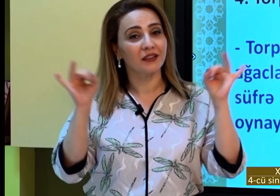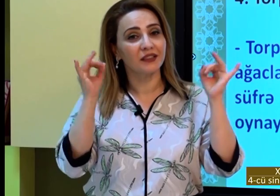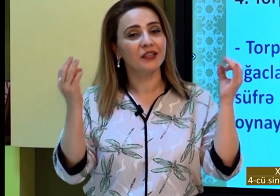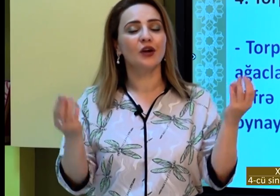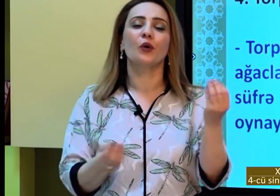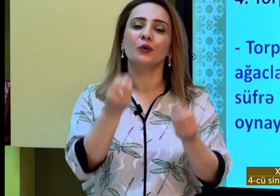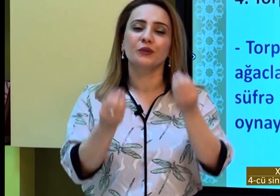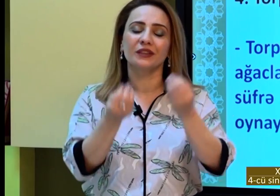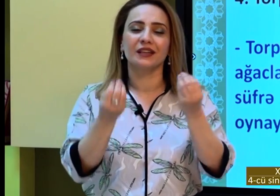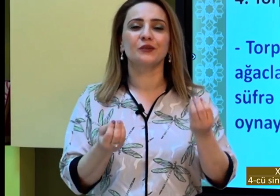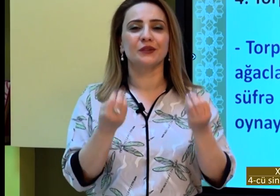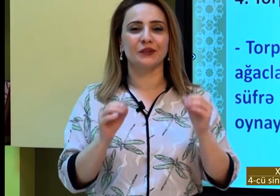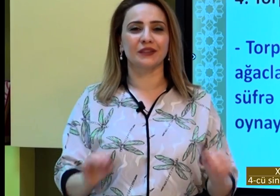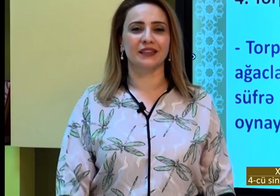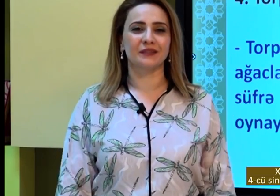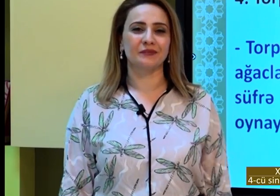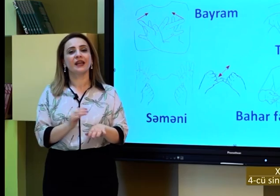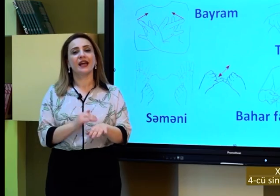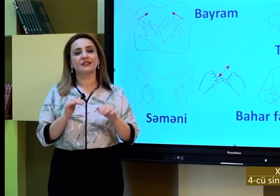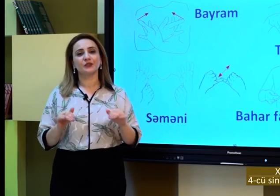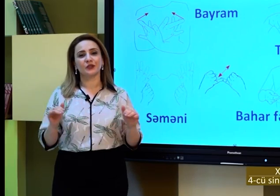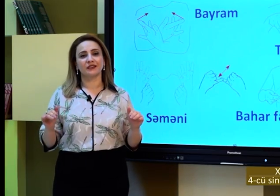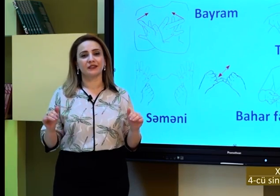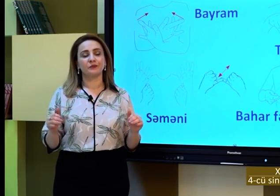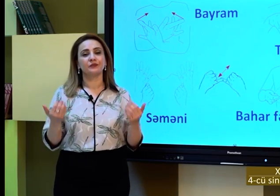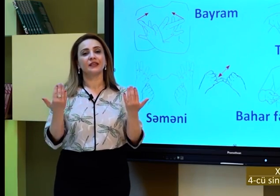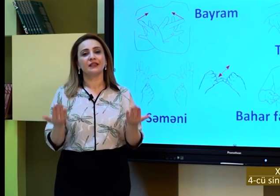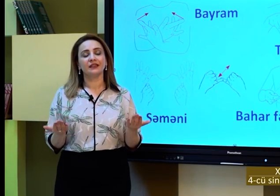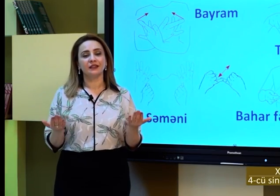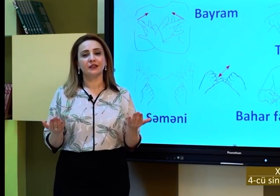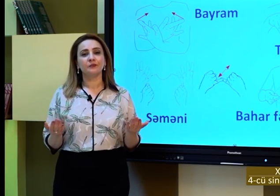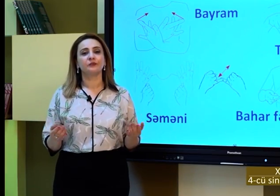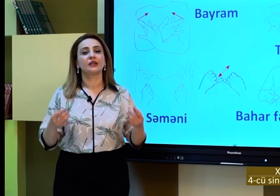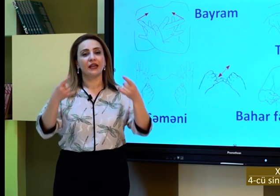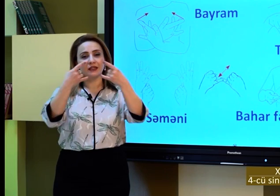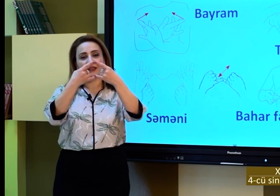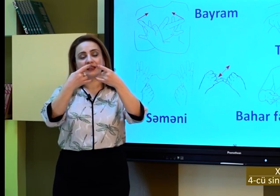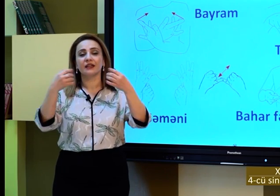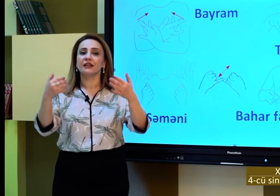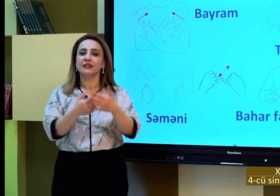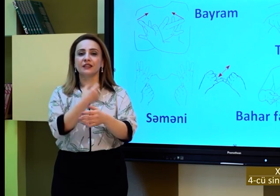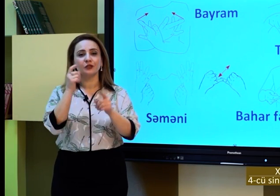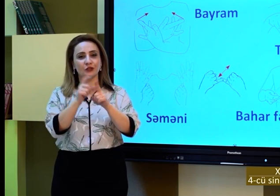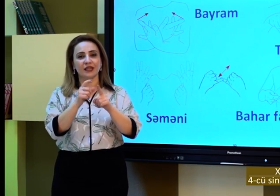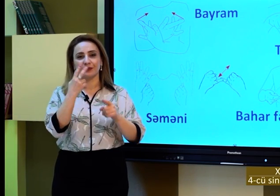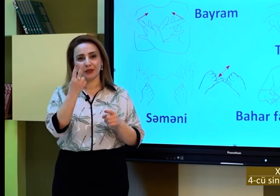maraqlı oyunlar oynayırlar. Əziz uşaqlar, indi ekranda yeni sözlərimizə